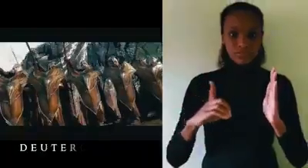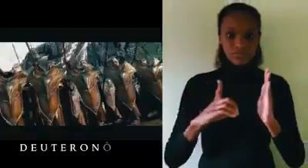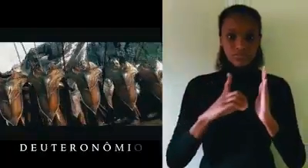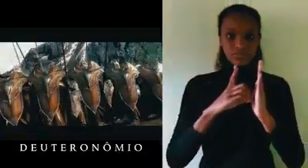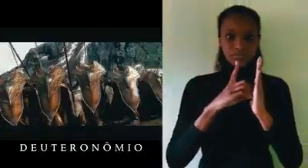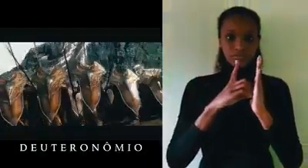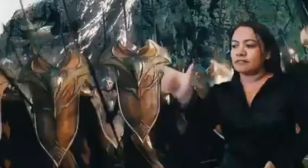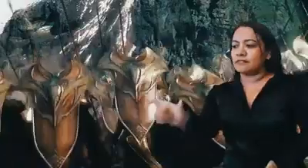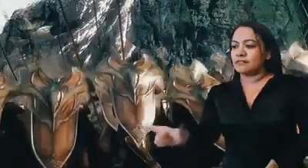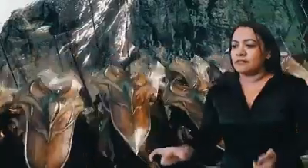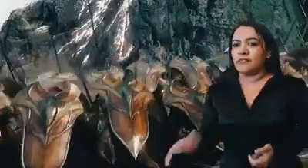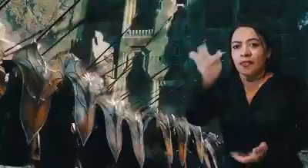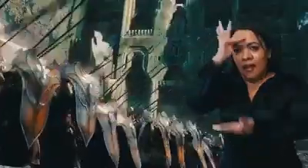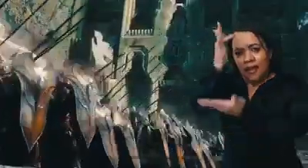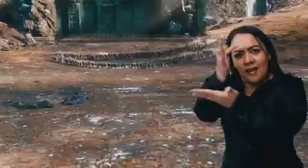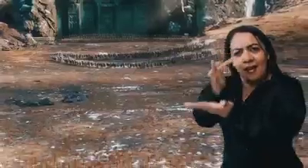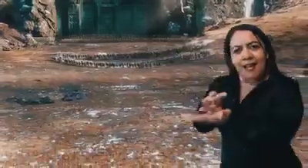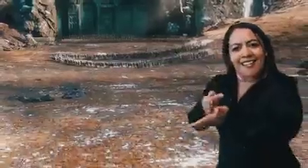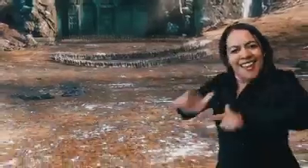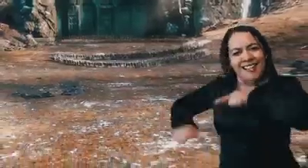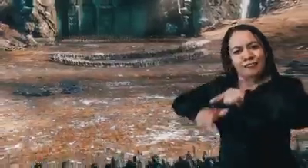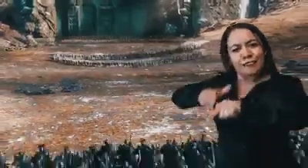em Deuteronômio é fé em